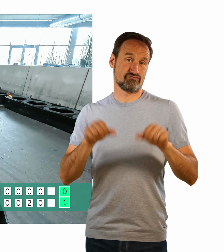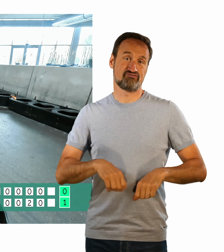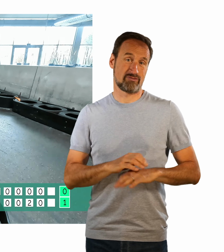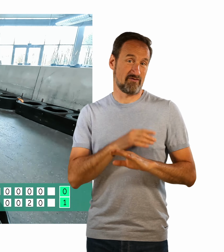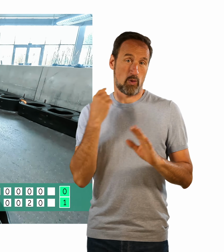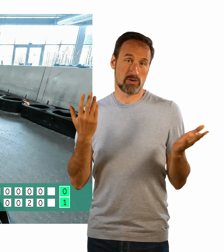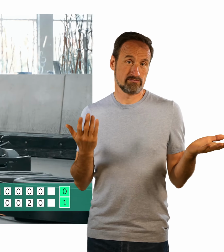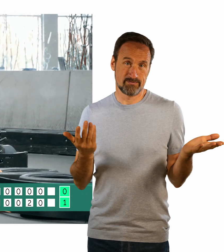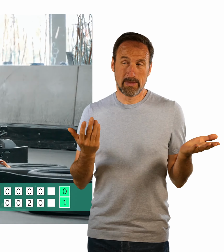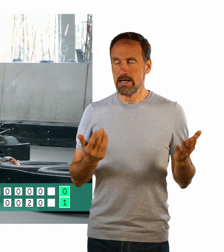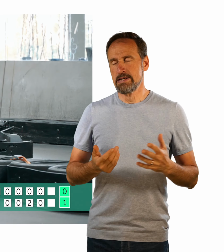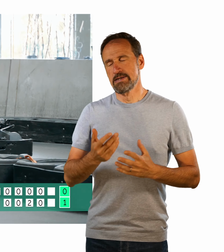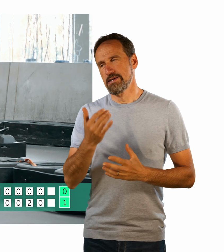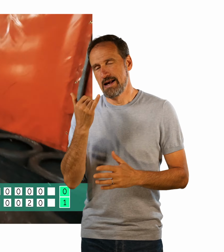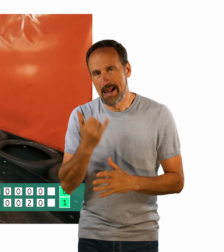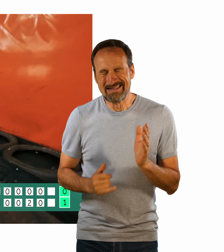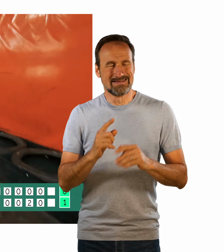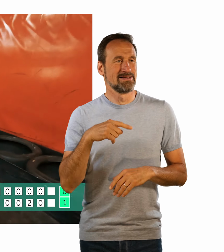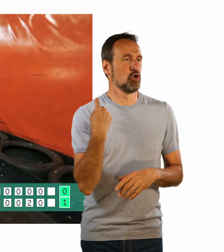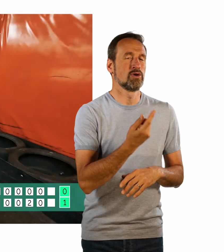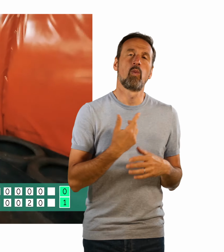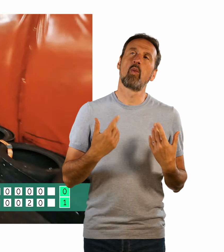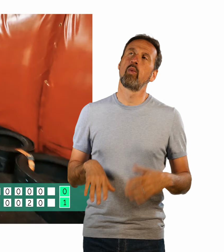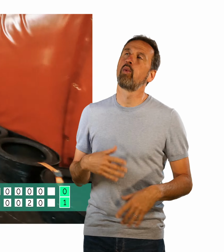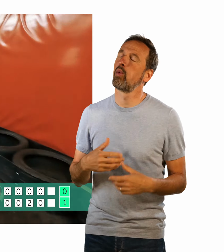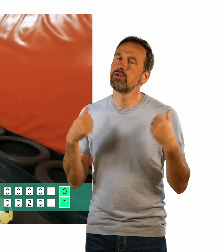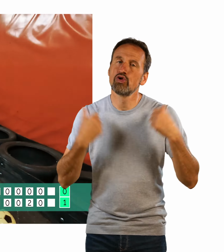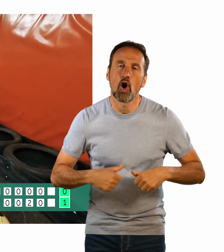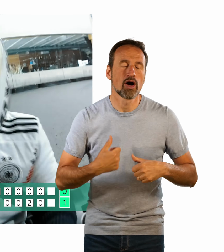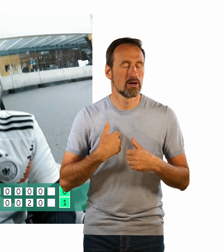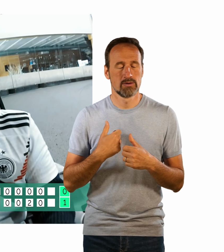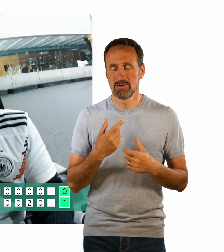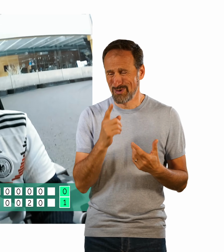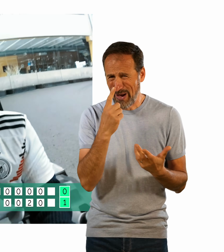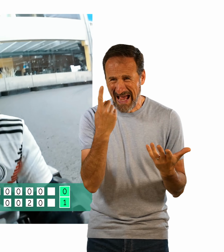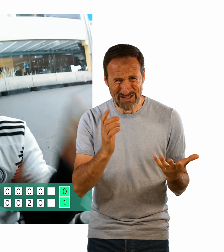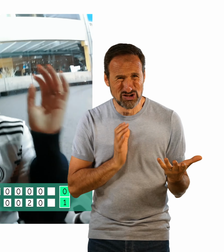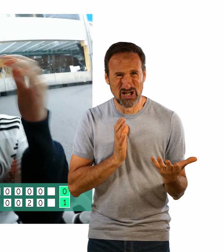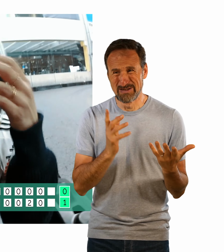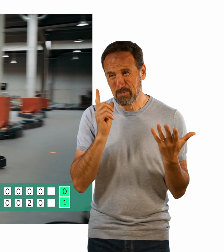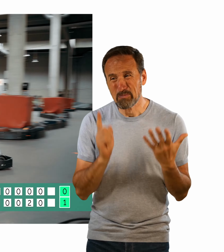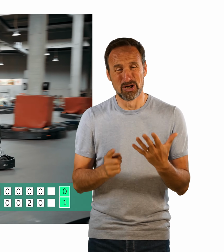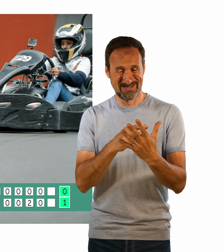In die letzte Runde geht man mit unheimlichem Druck. Es gibt nur noch eine Chance. Einer muss reingehen. Mindestens.